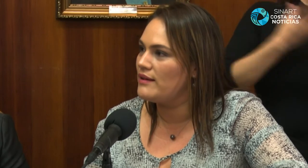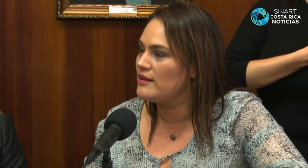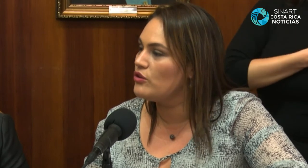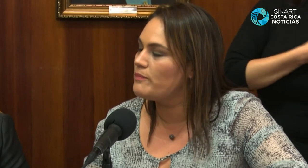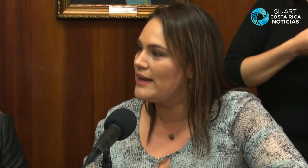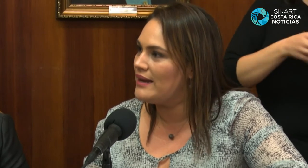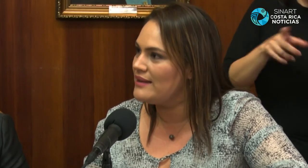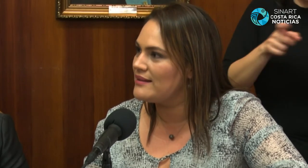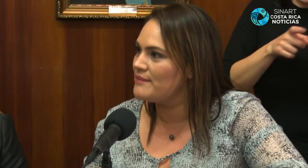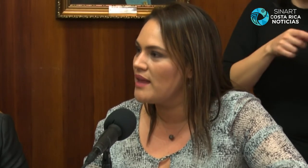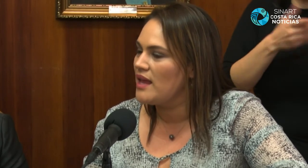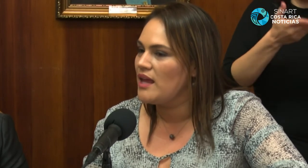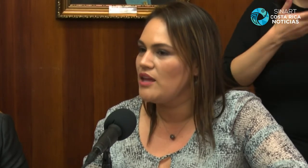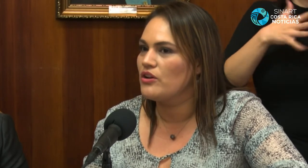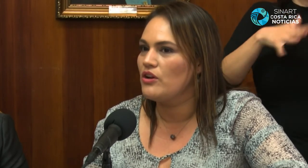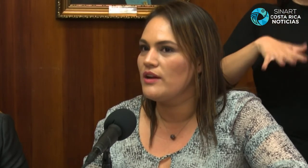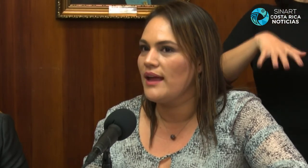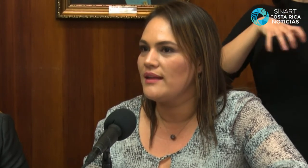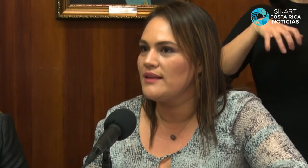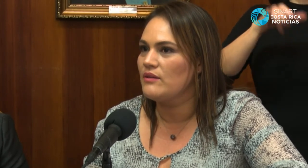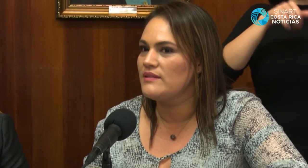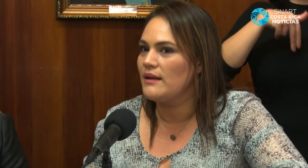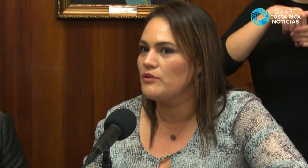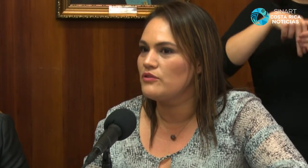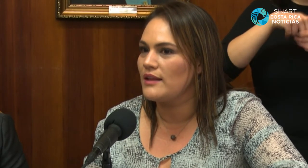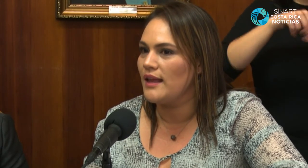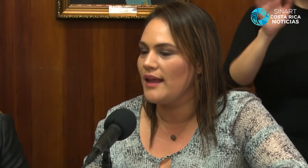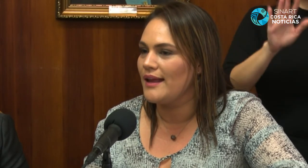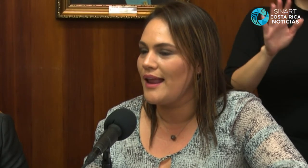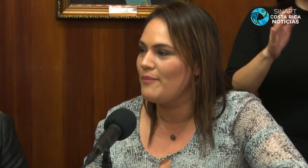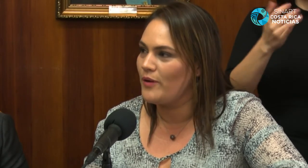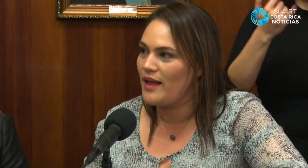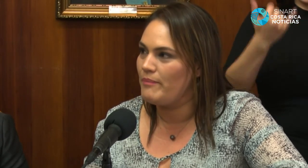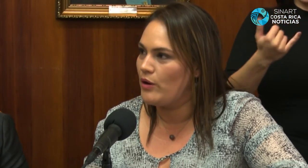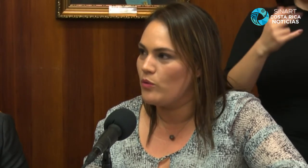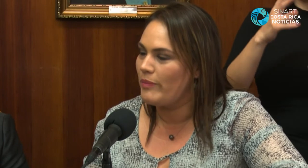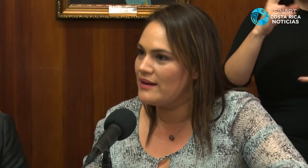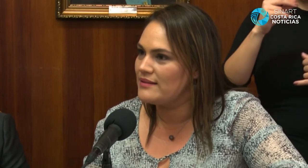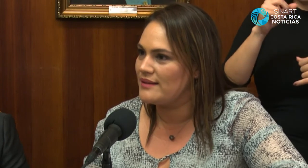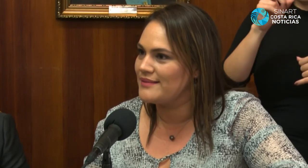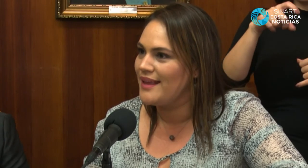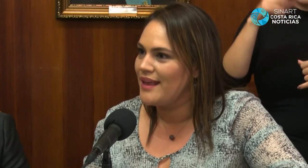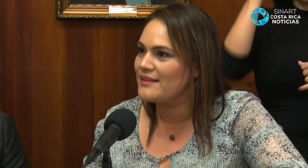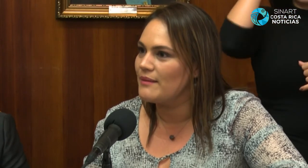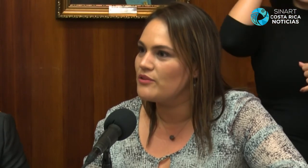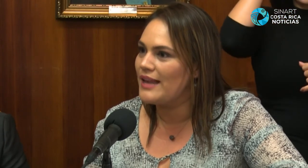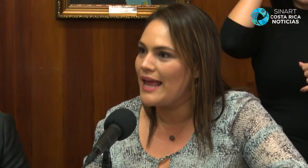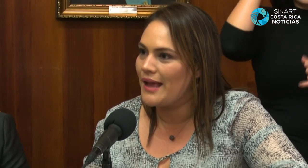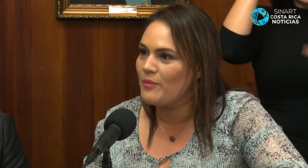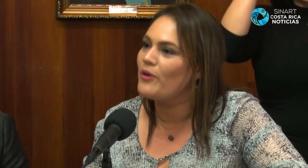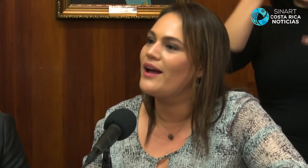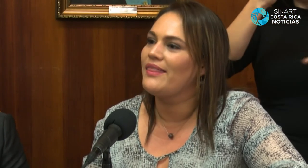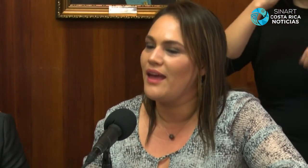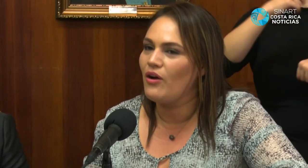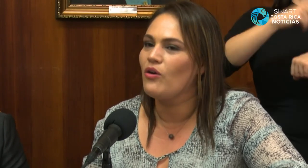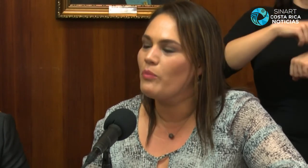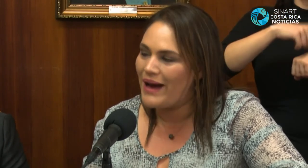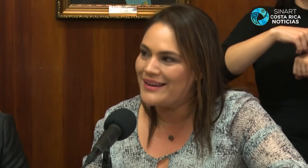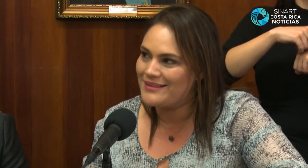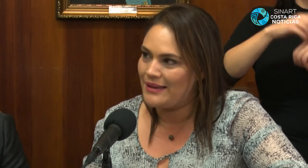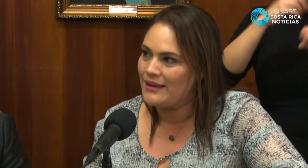a veces nos paraliza. Y yo creo que ya no estamos en la época de preocuparse, estamos en la época